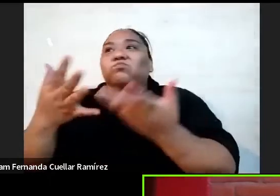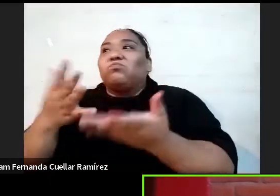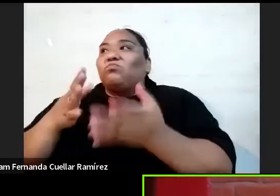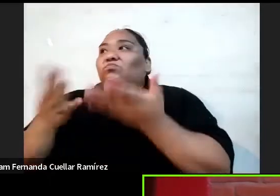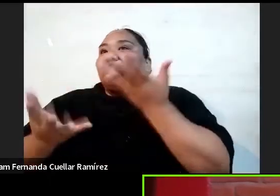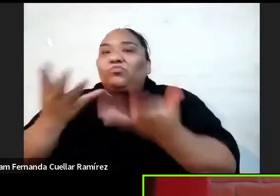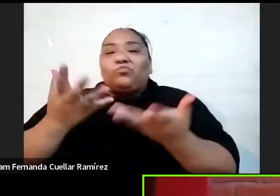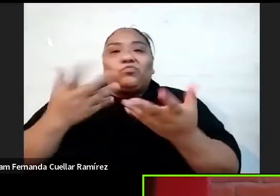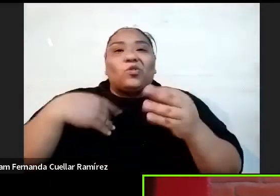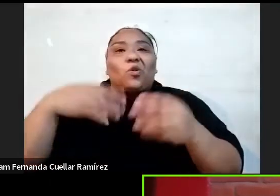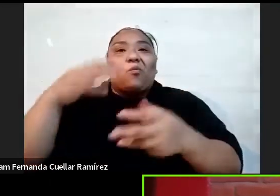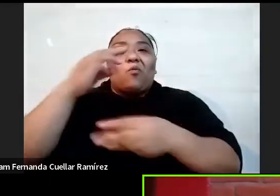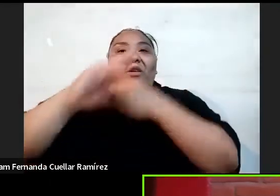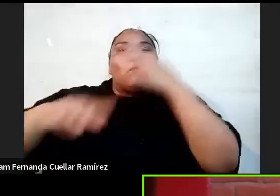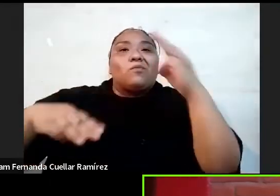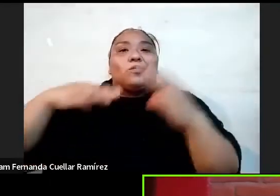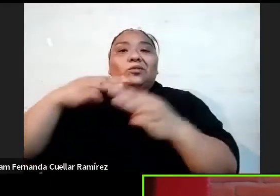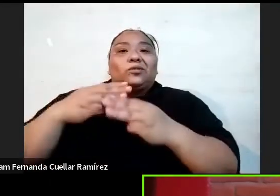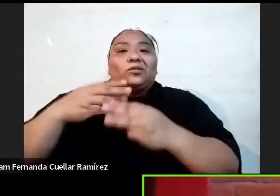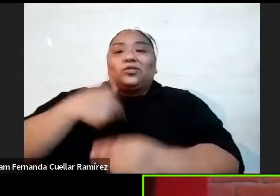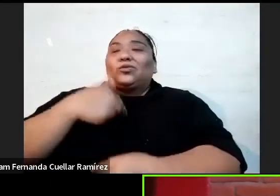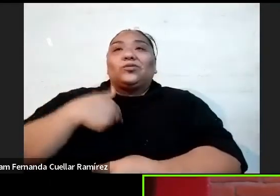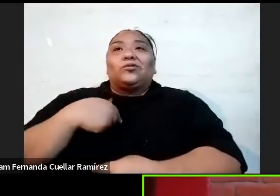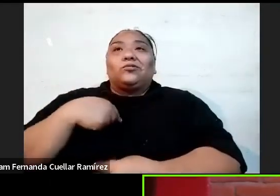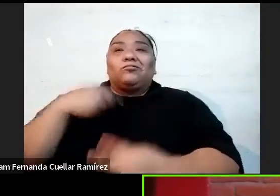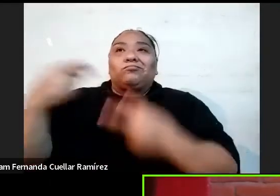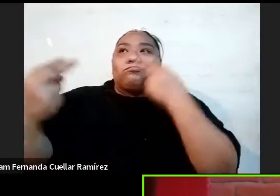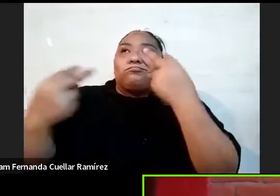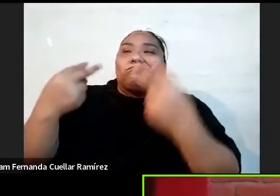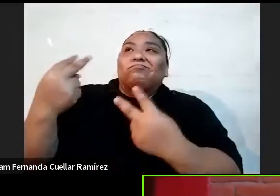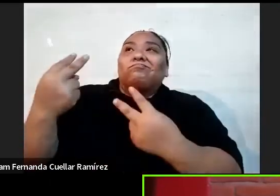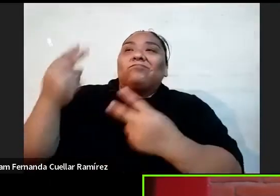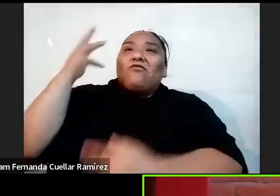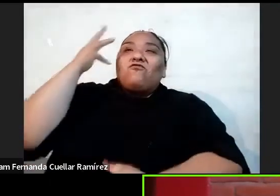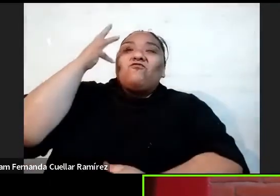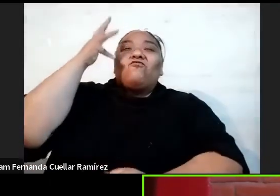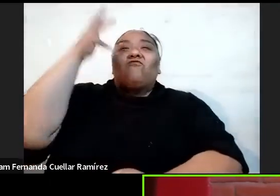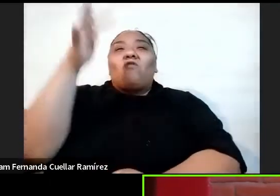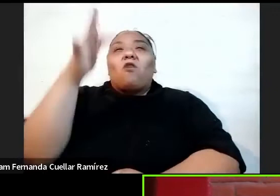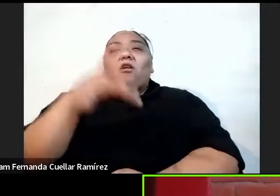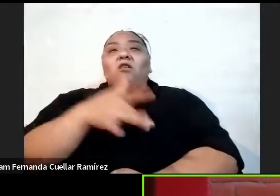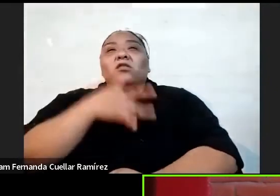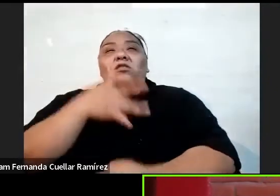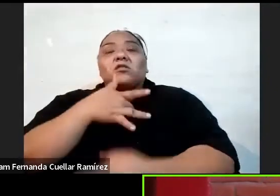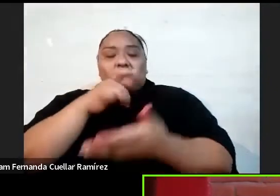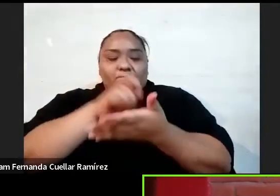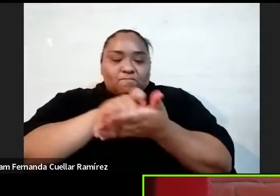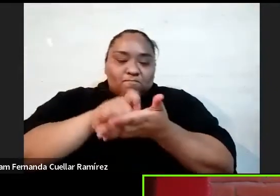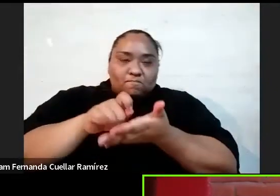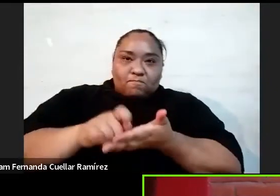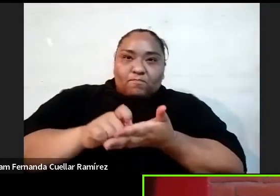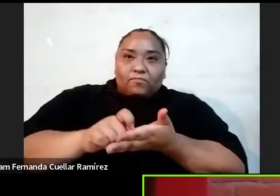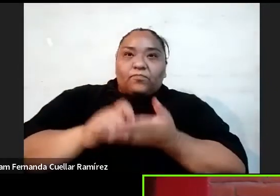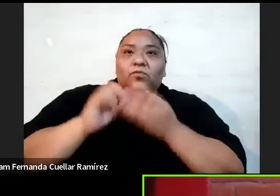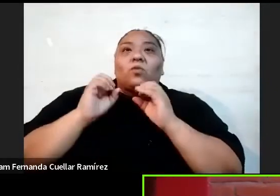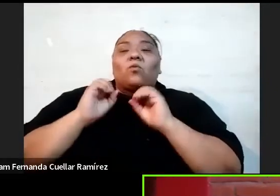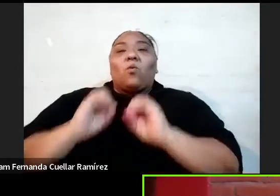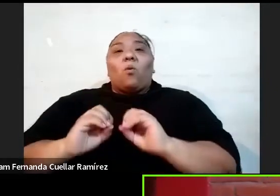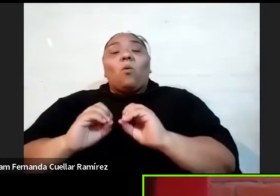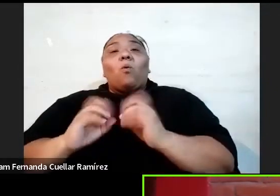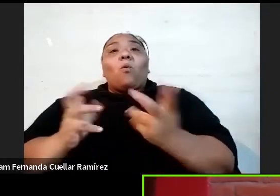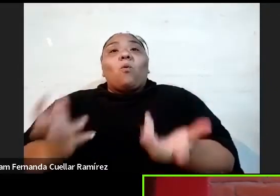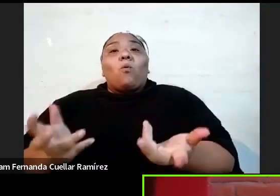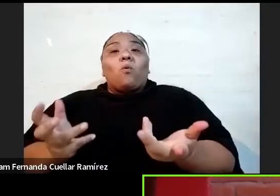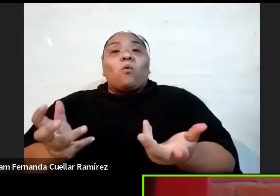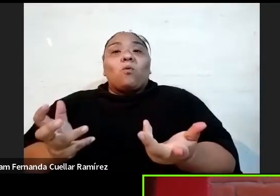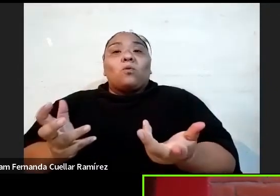el mundo, como no me veía a futuro siendo escritor o